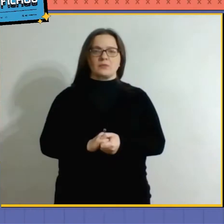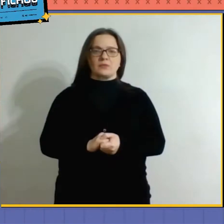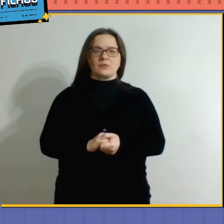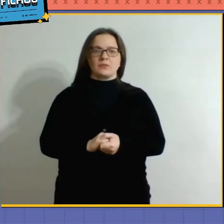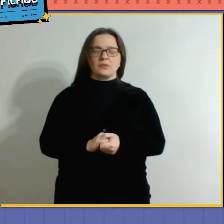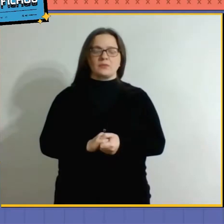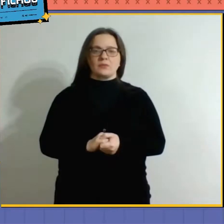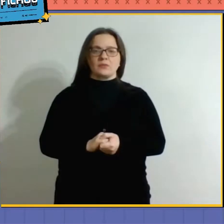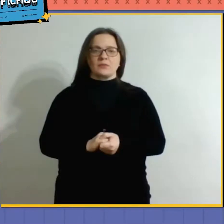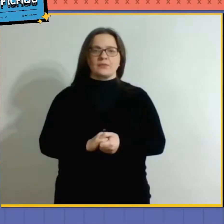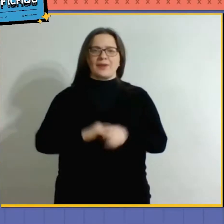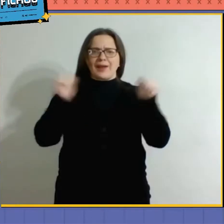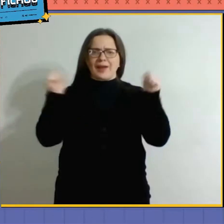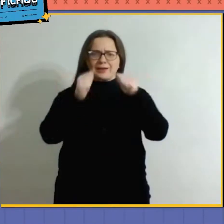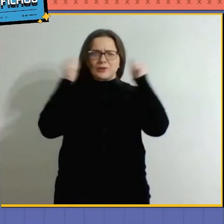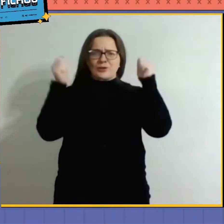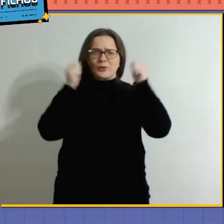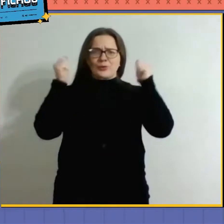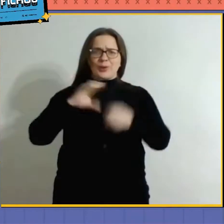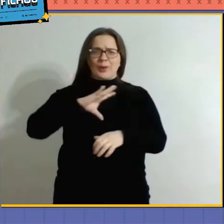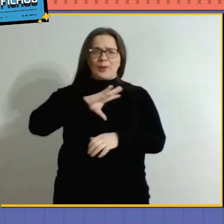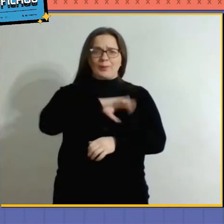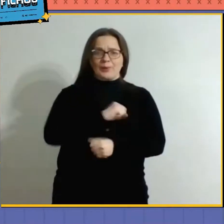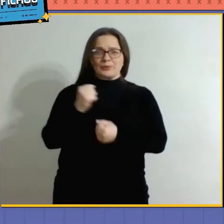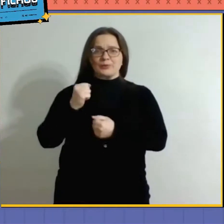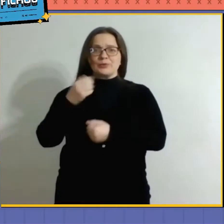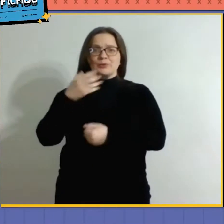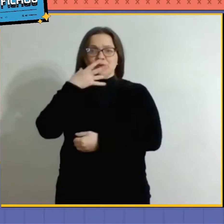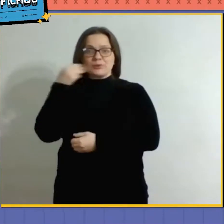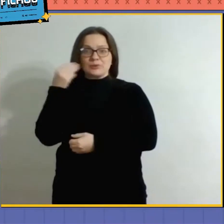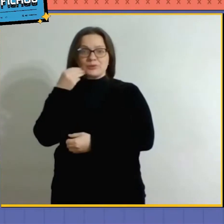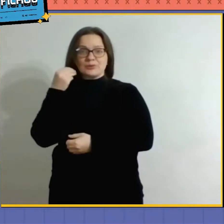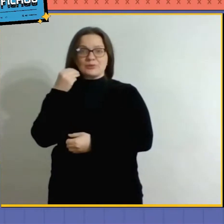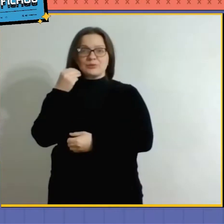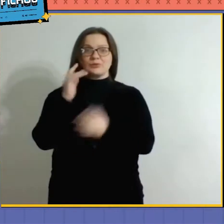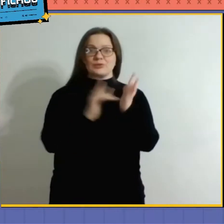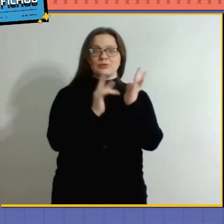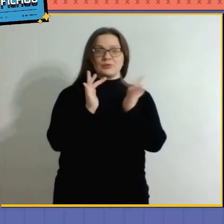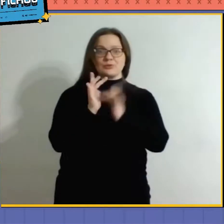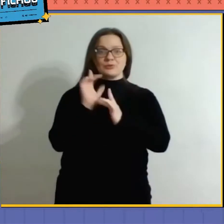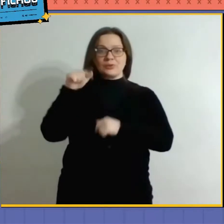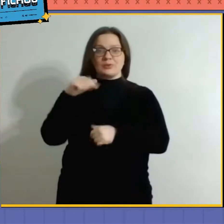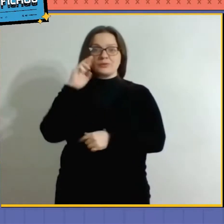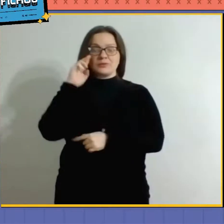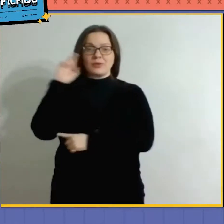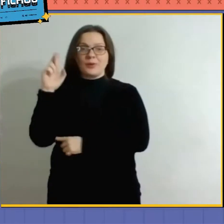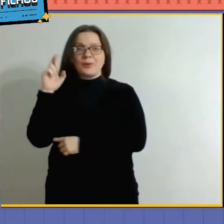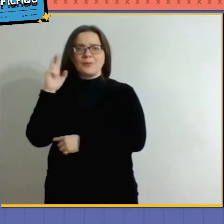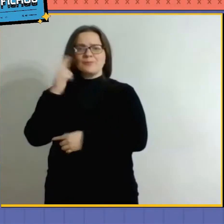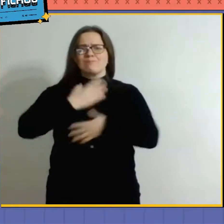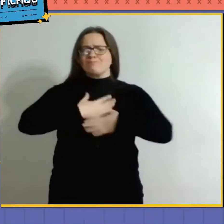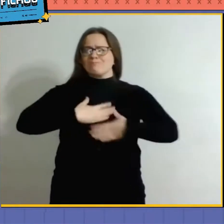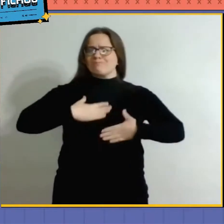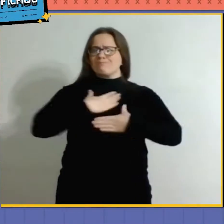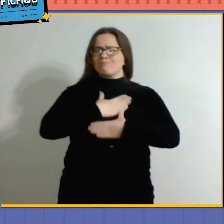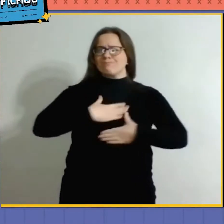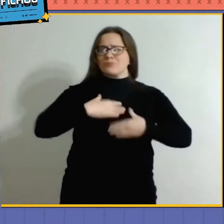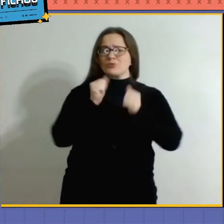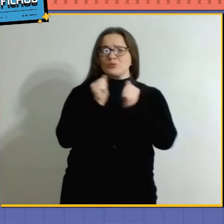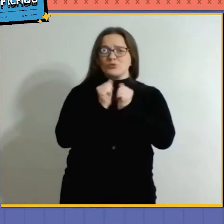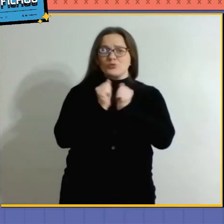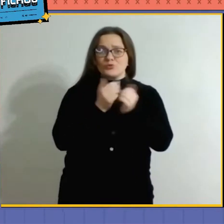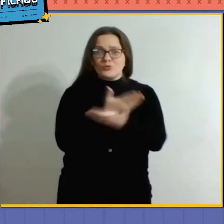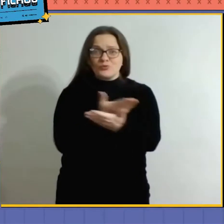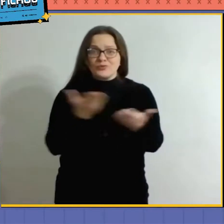o Aleluia amados adolescentes Jesus é o Senhor é um prazer estar com vocês aqui e mais uma conferência geração